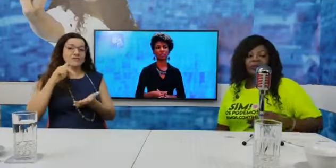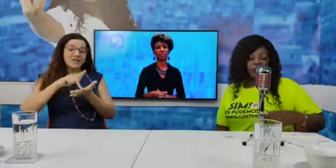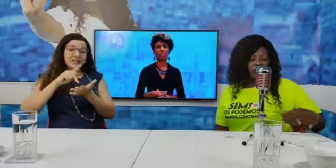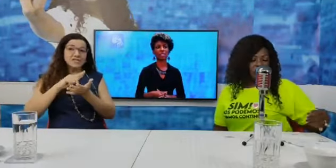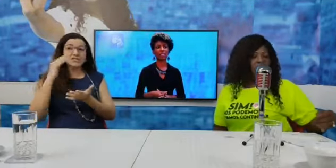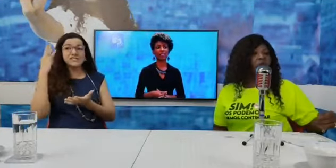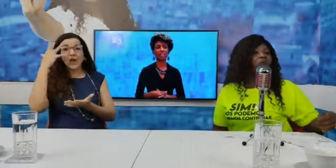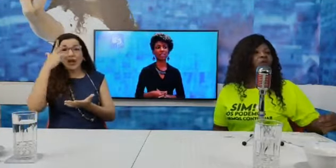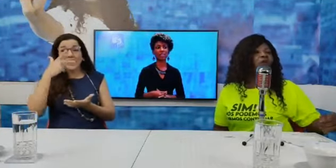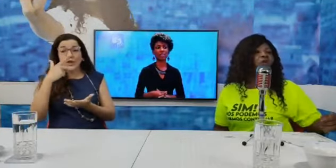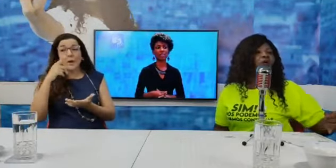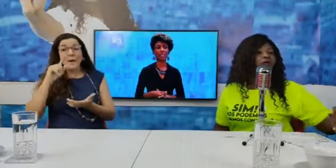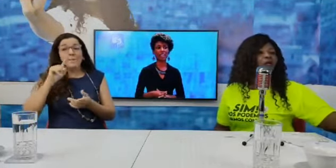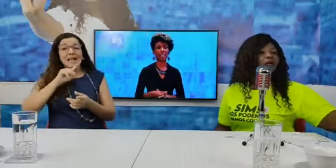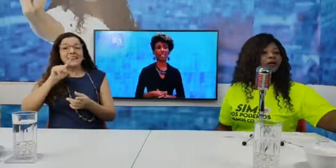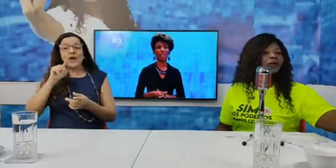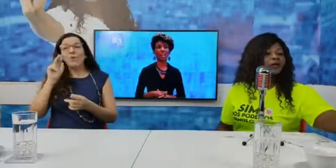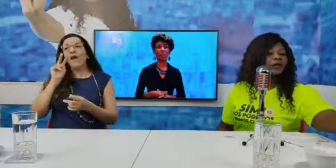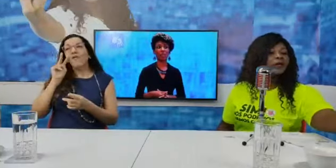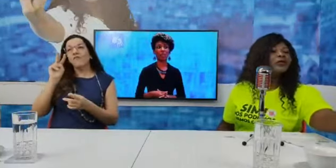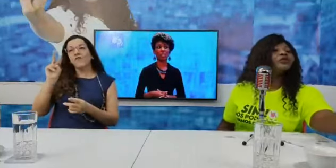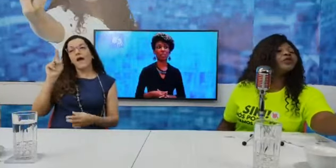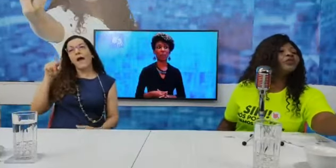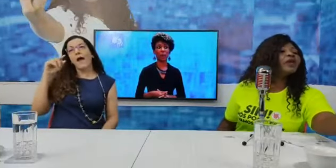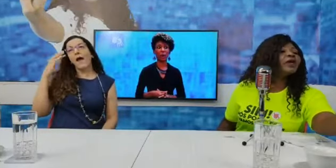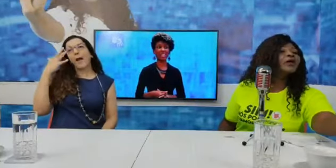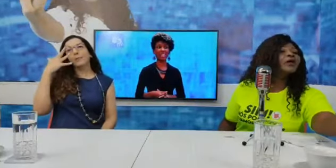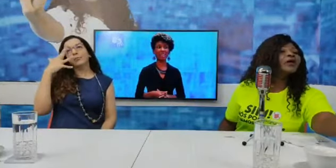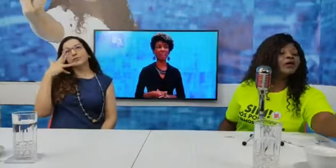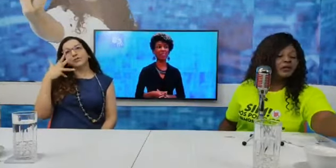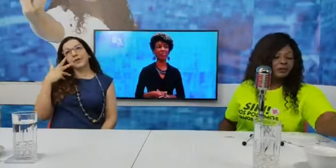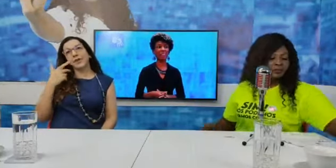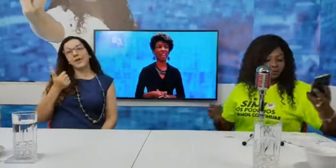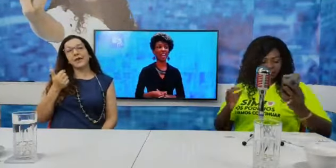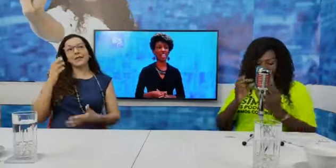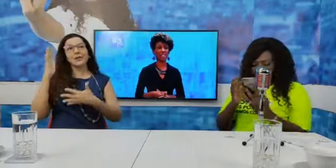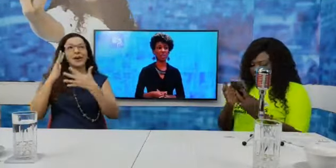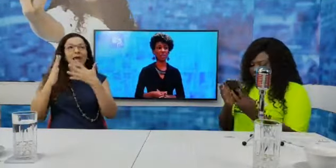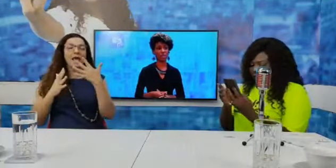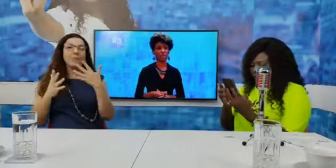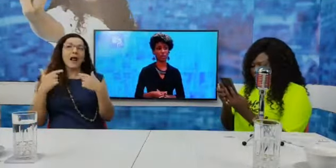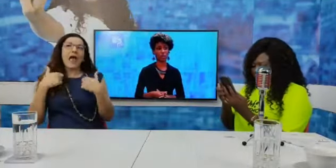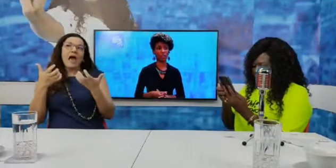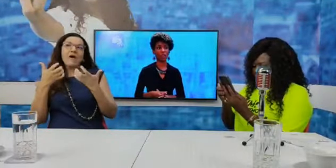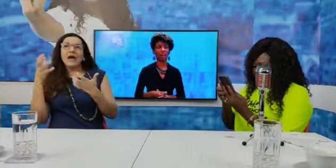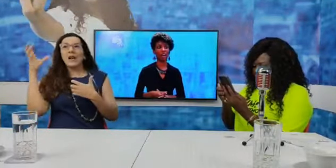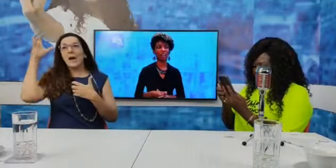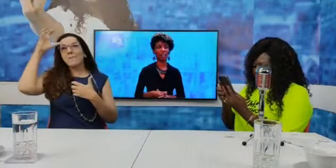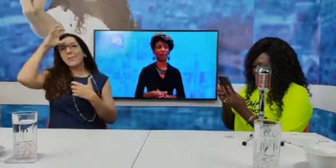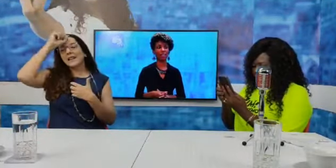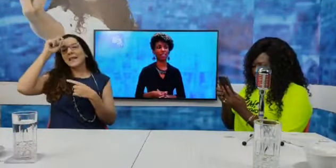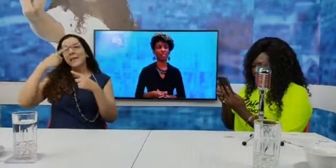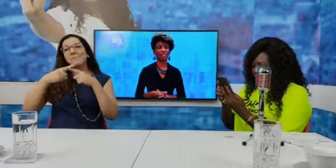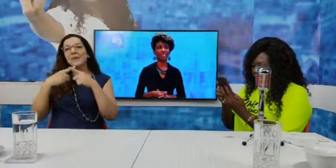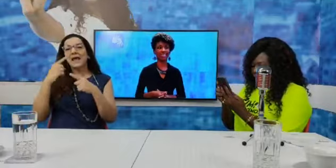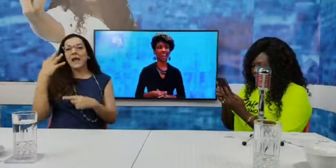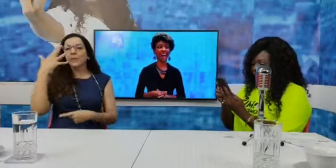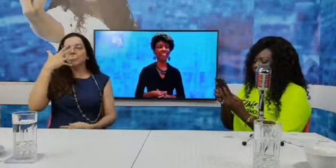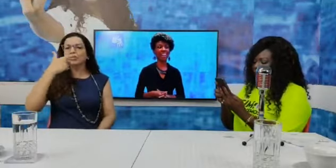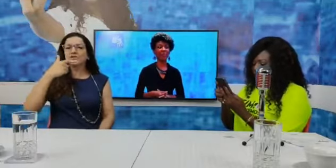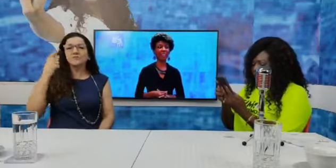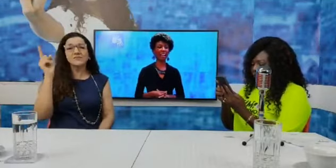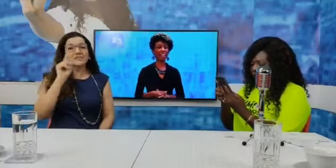Podemos expressar várias coisas, verdade. É muito bonito, mas é só para ver e achar bonito. A Libras.